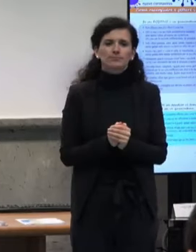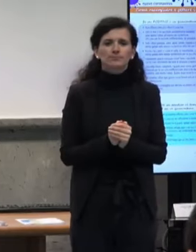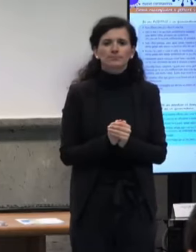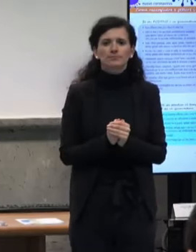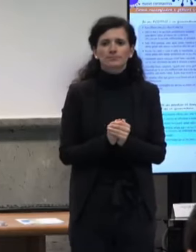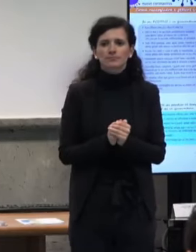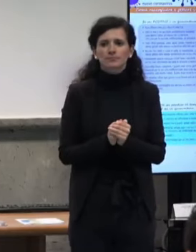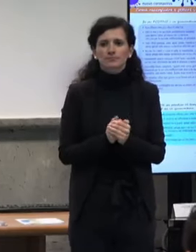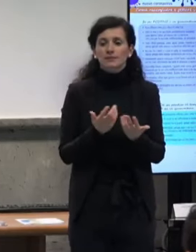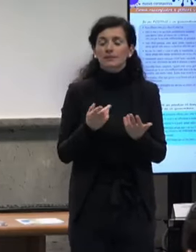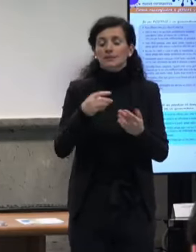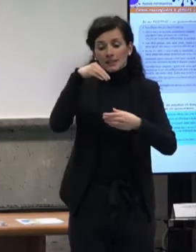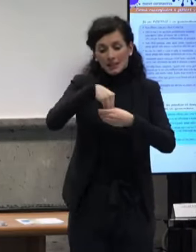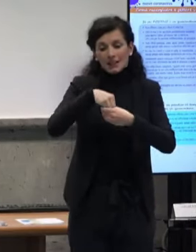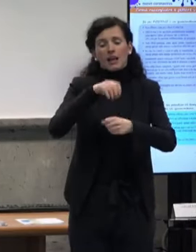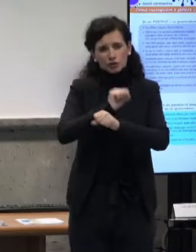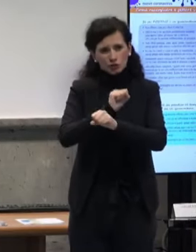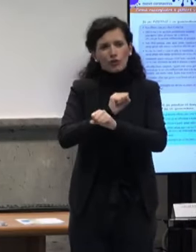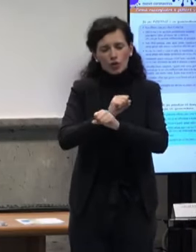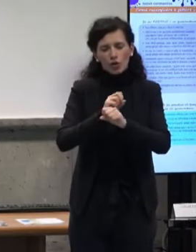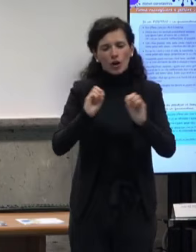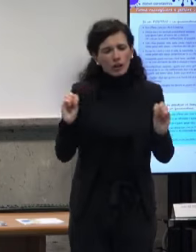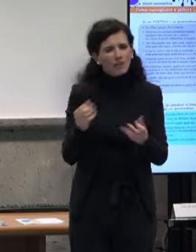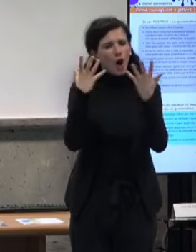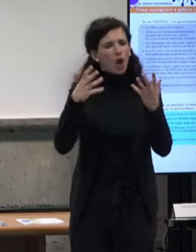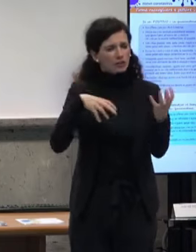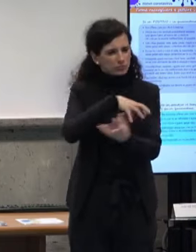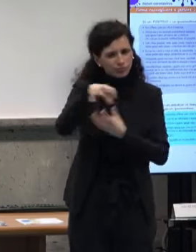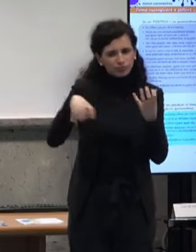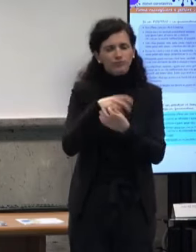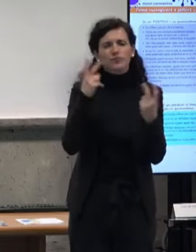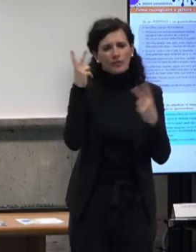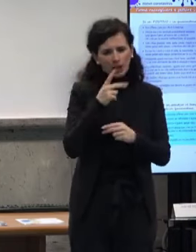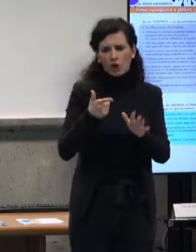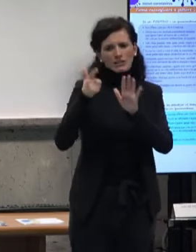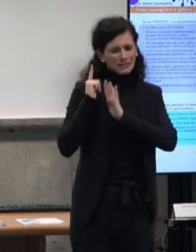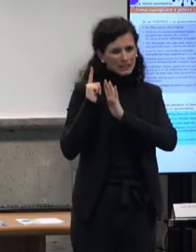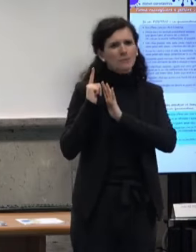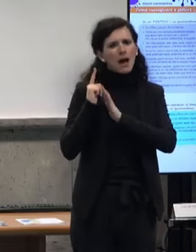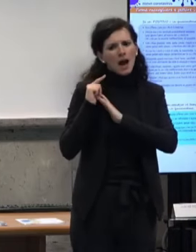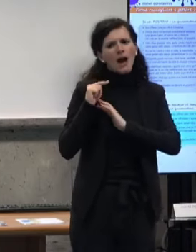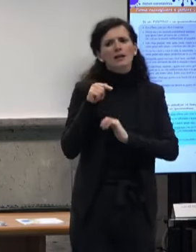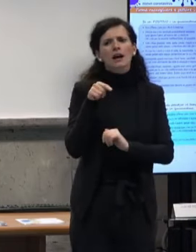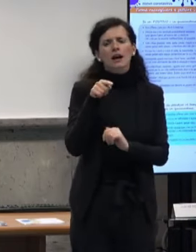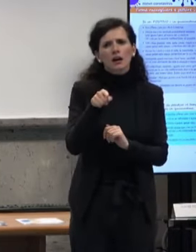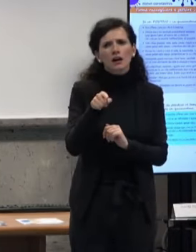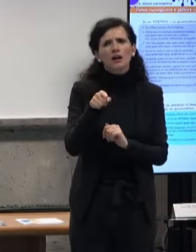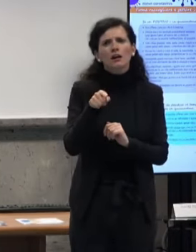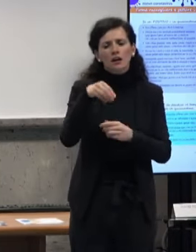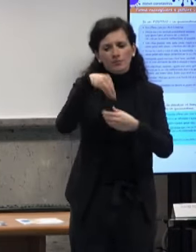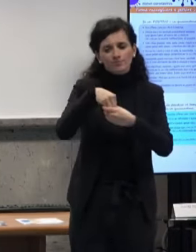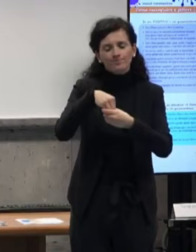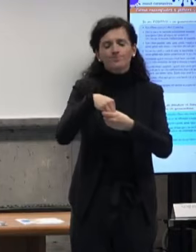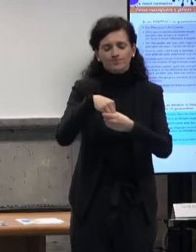quanto alle rivolte che ci sono state nelle settimane scorse lì c'è stato anche un elemento della doppia